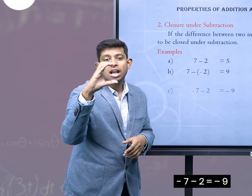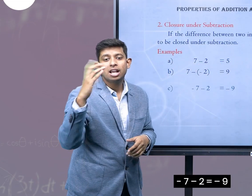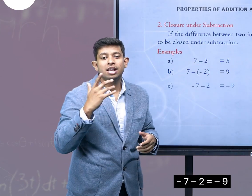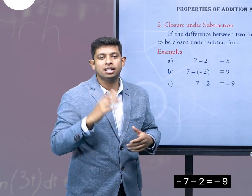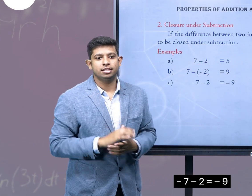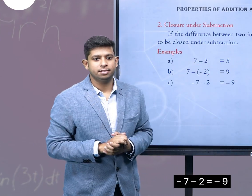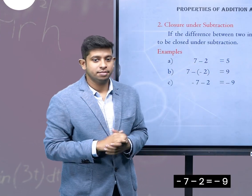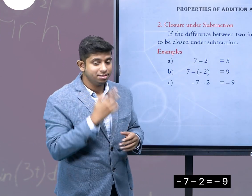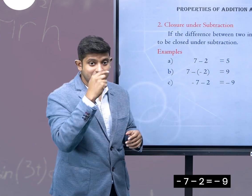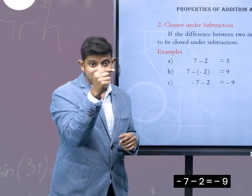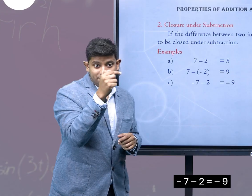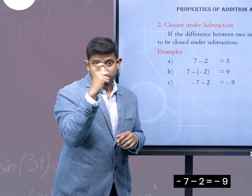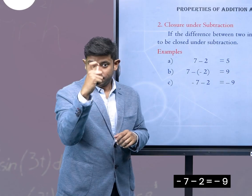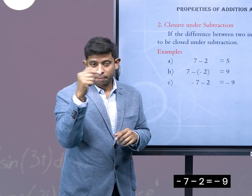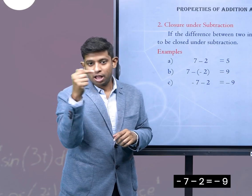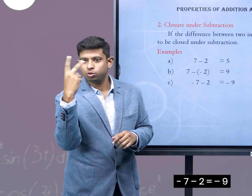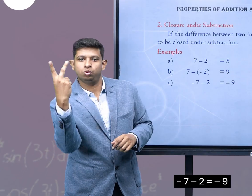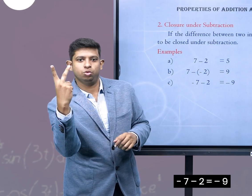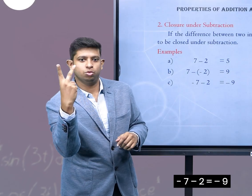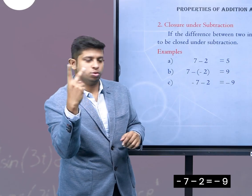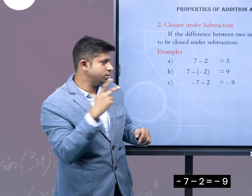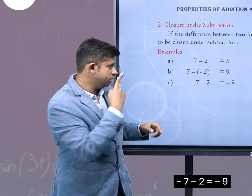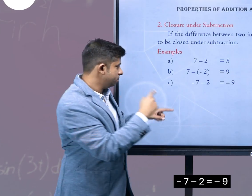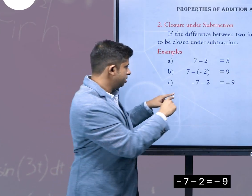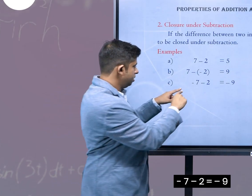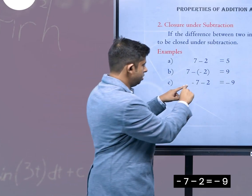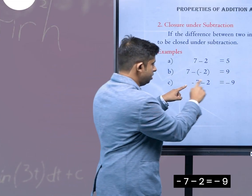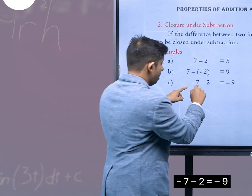C. -7 - 2 equals to -9.